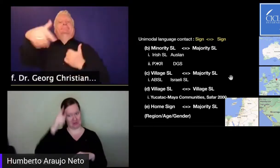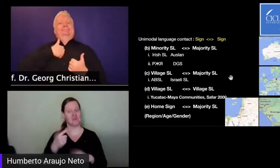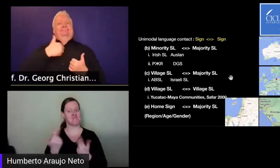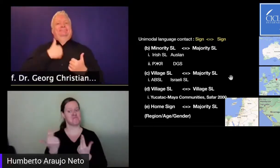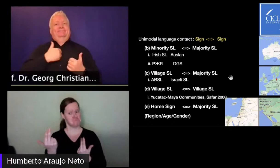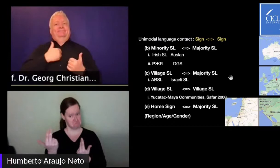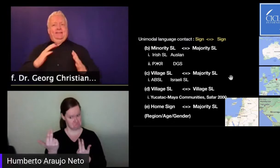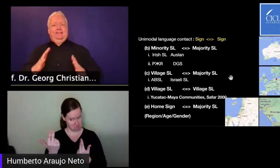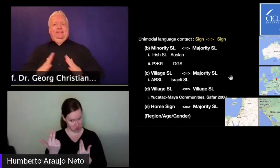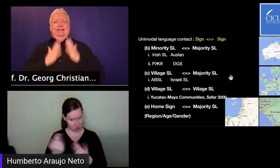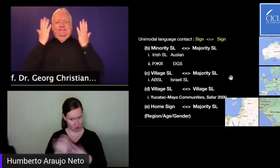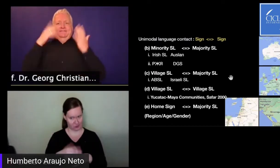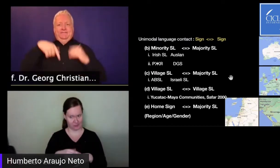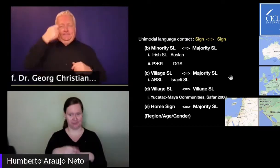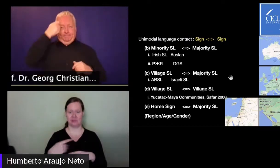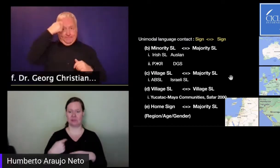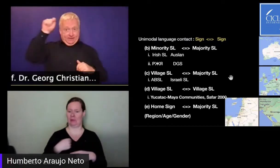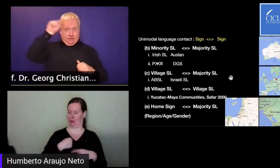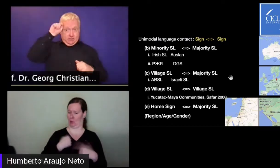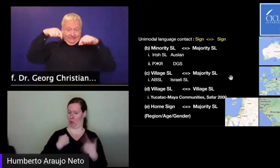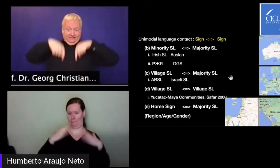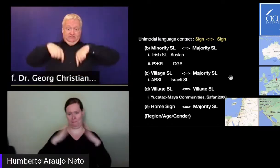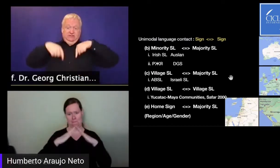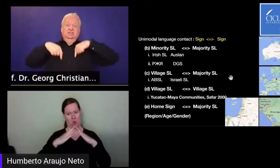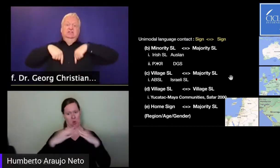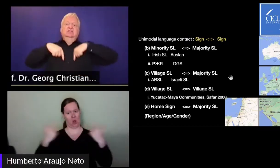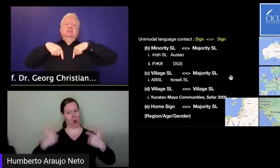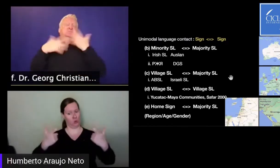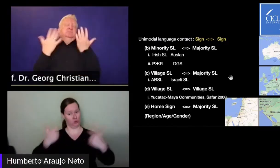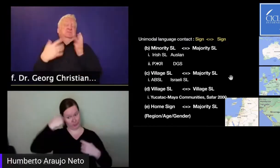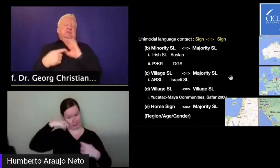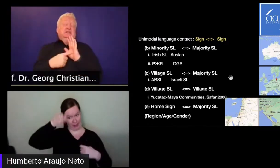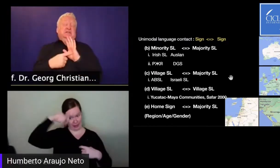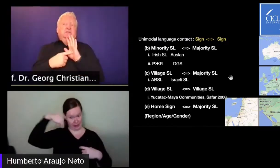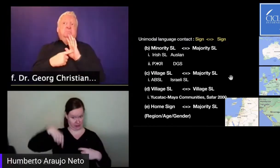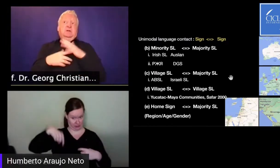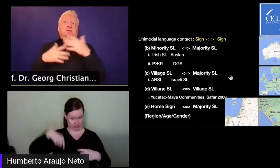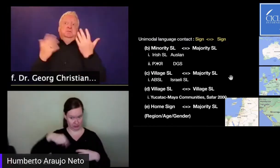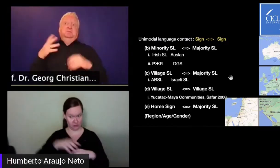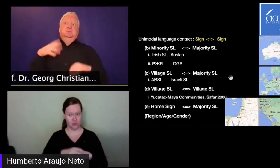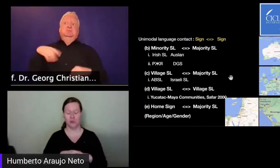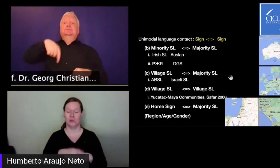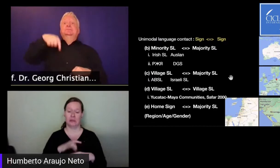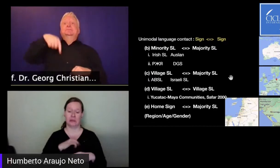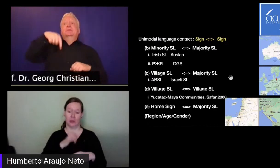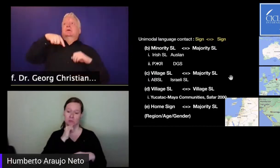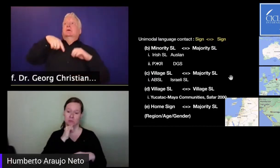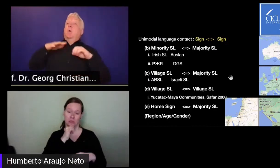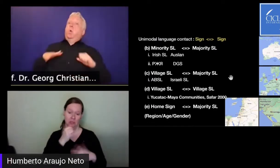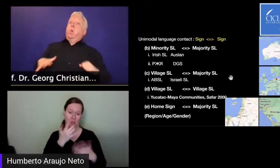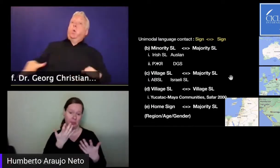minoritária, que é o caso exemplificado aqui. Então,